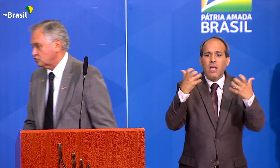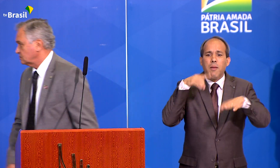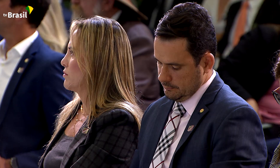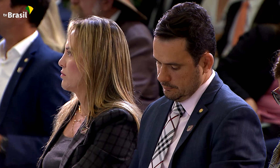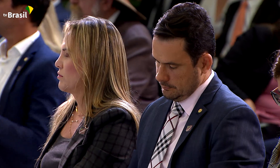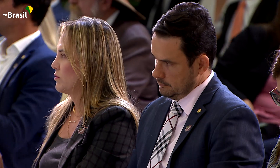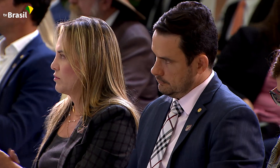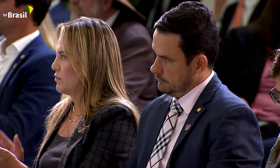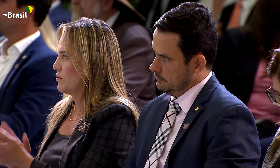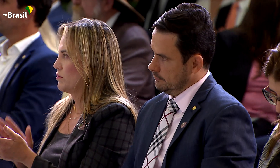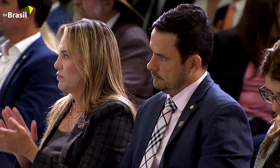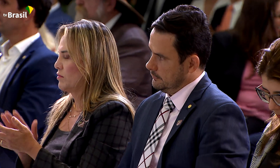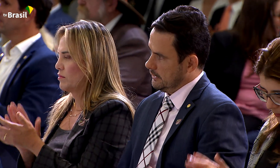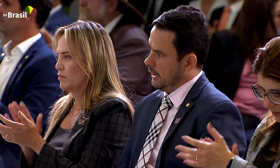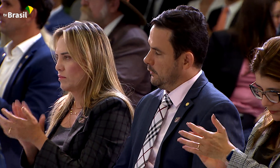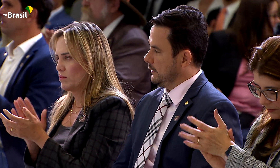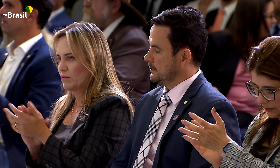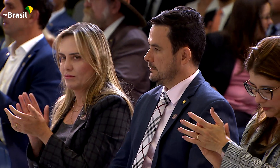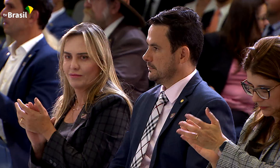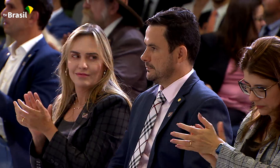tamo junto